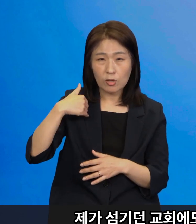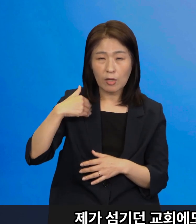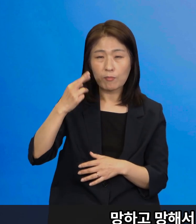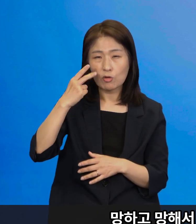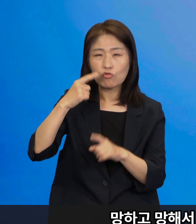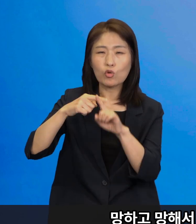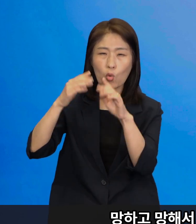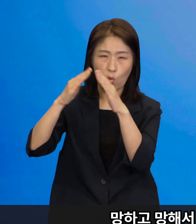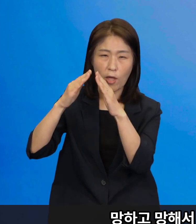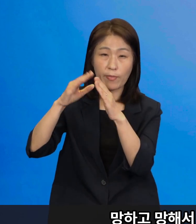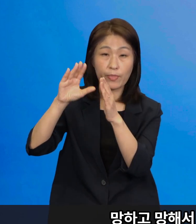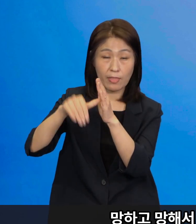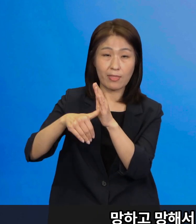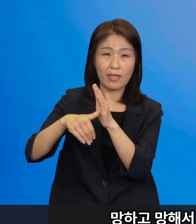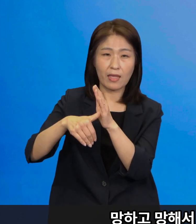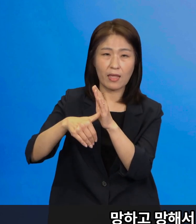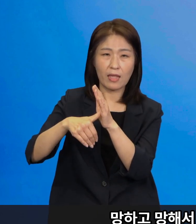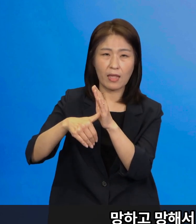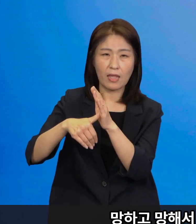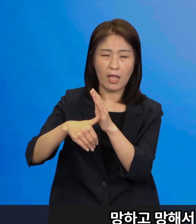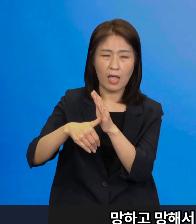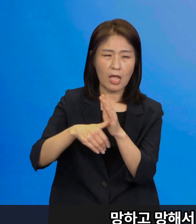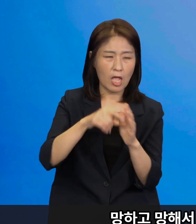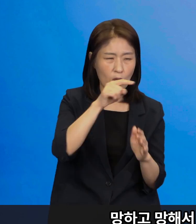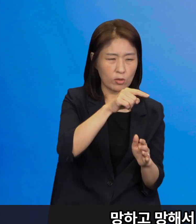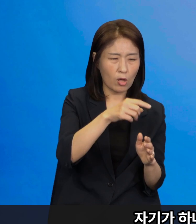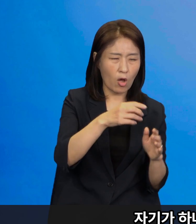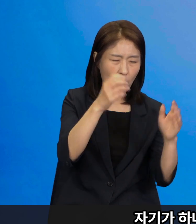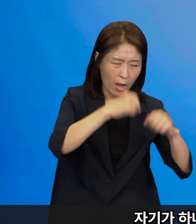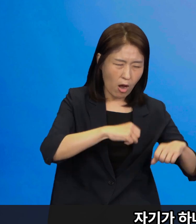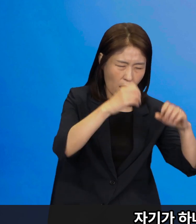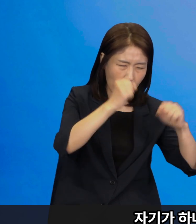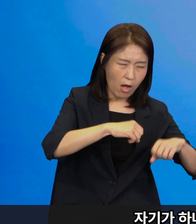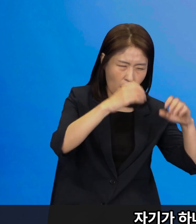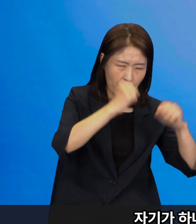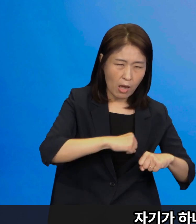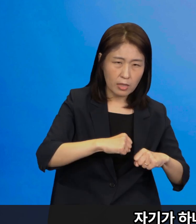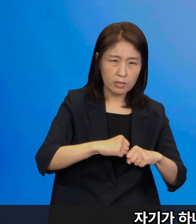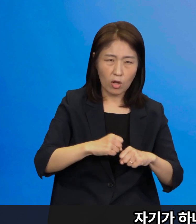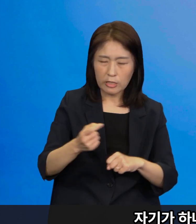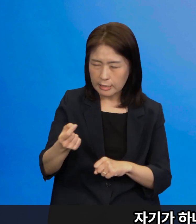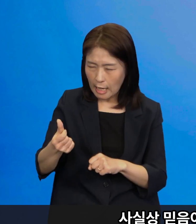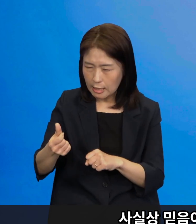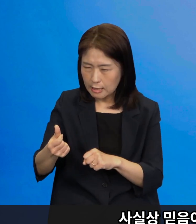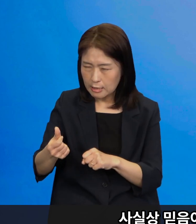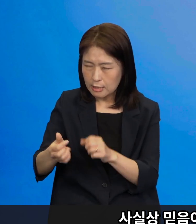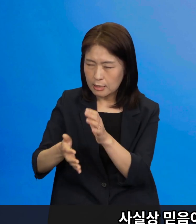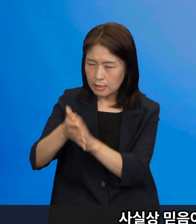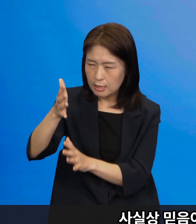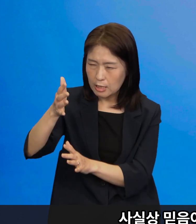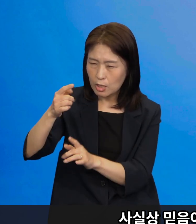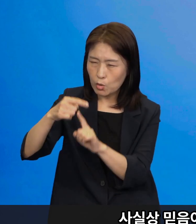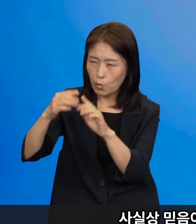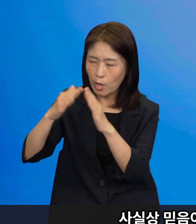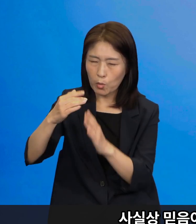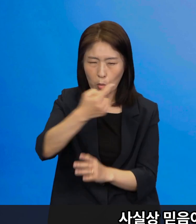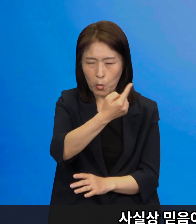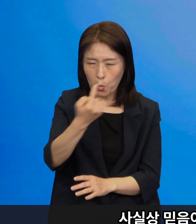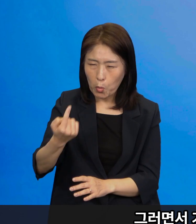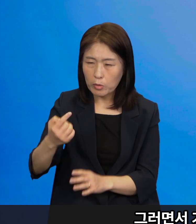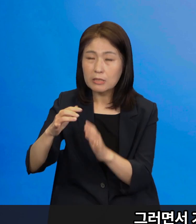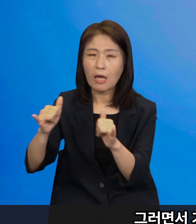사업을 하다가 망하고 망해서 오시게 된 분들이 계셨어요. 자기가 하나님 믿는다고 하지만 사실상 믿음이 없었던 것을